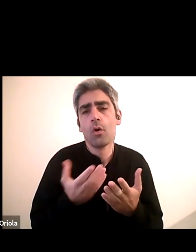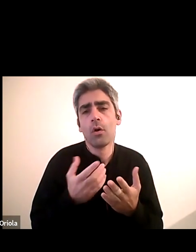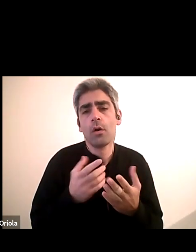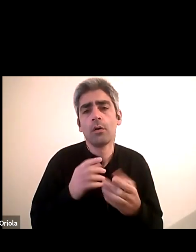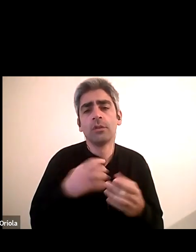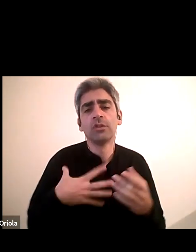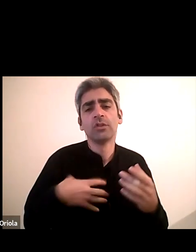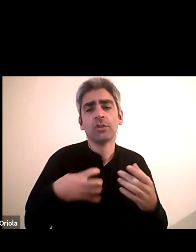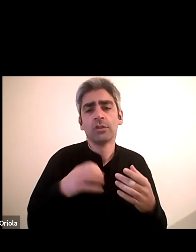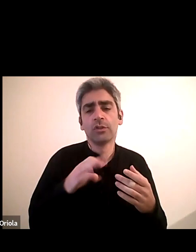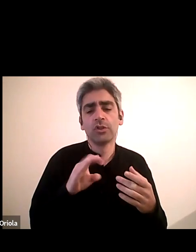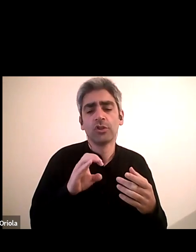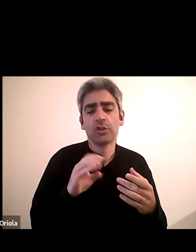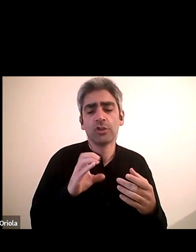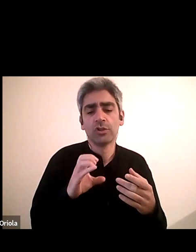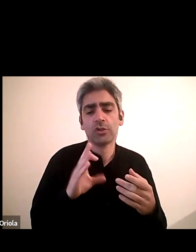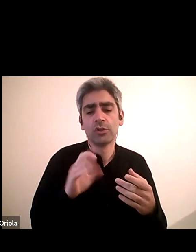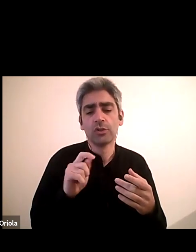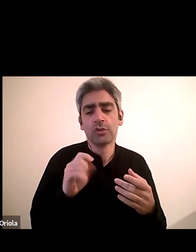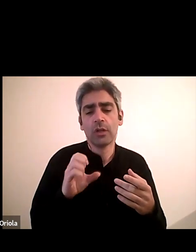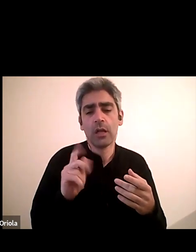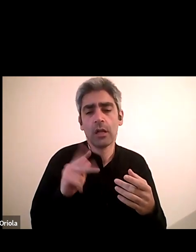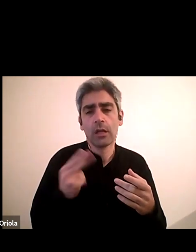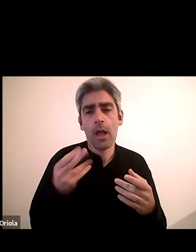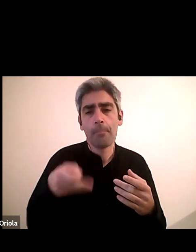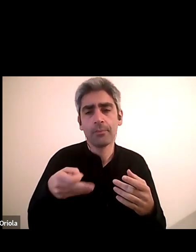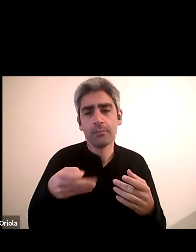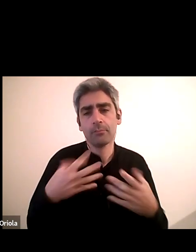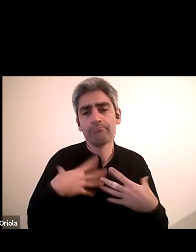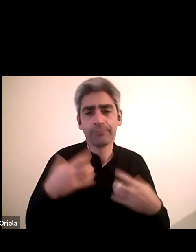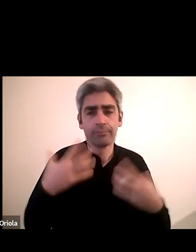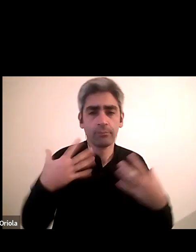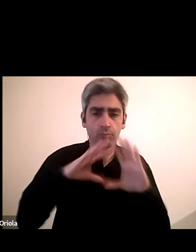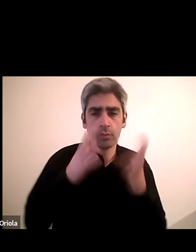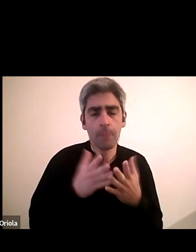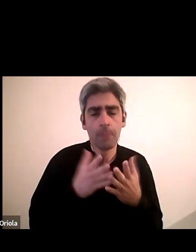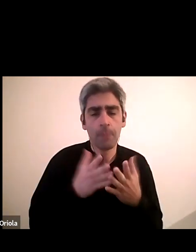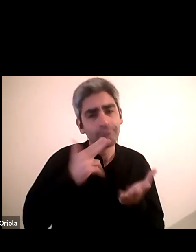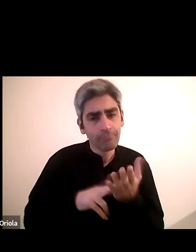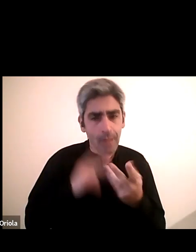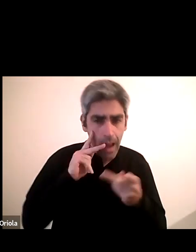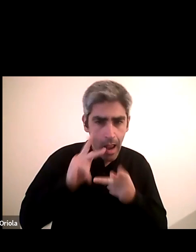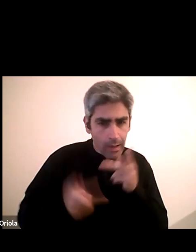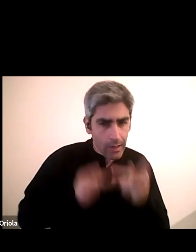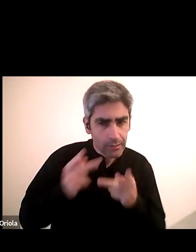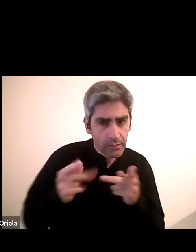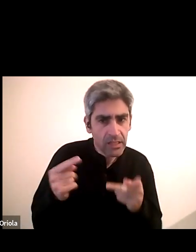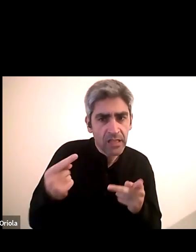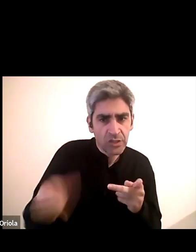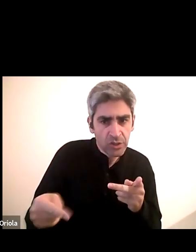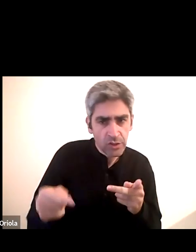check-ups, mas que efetivamente consigam analisar a